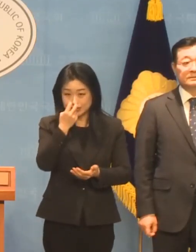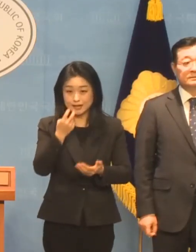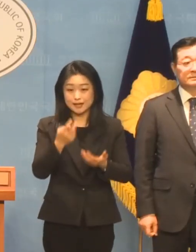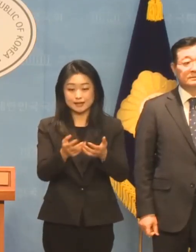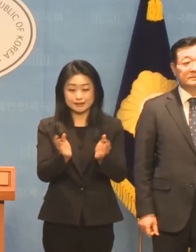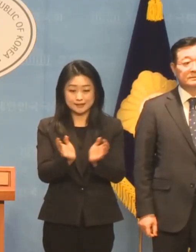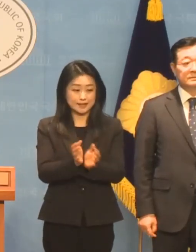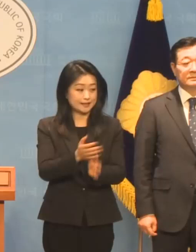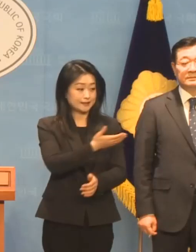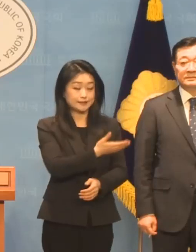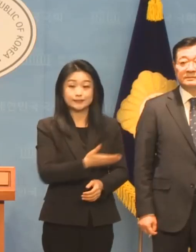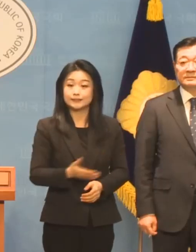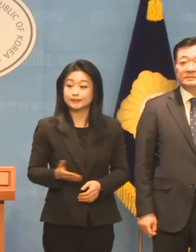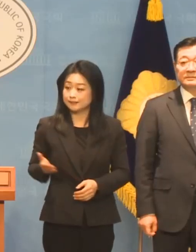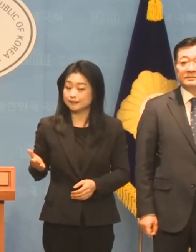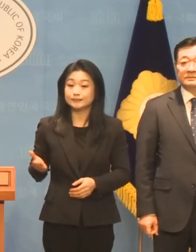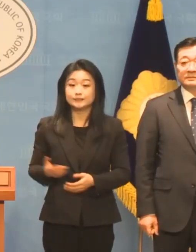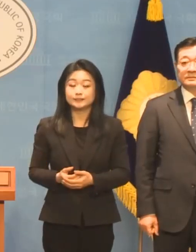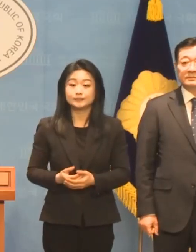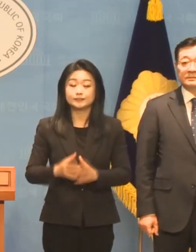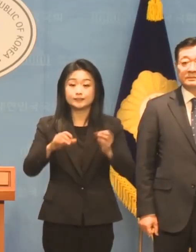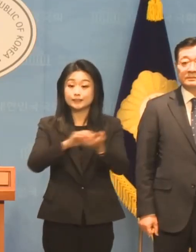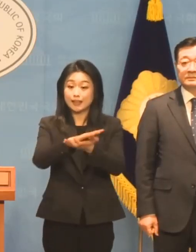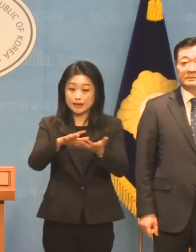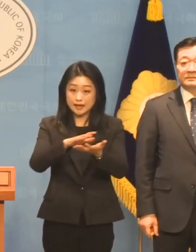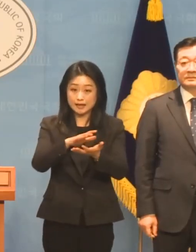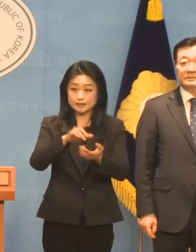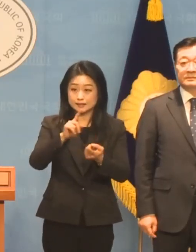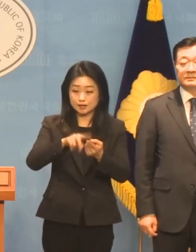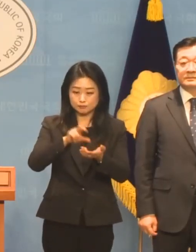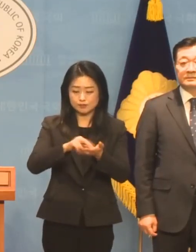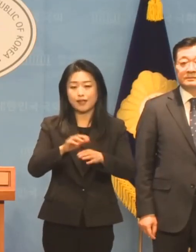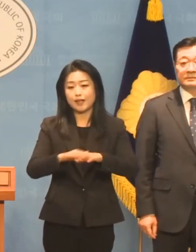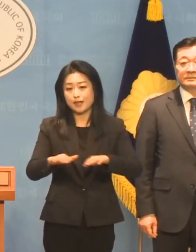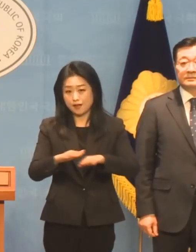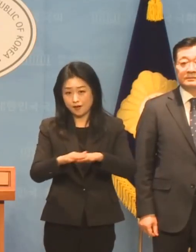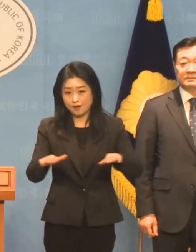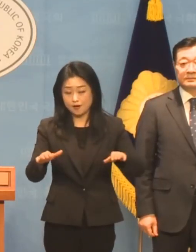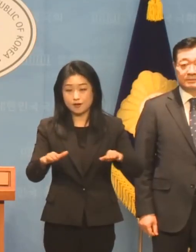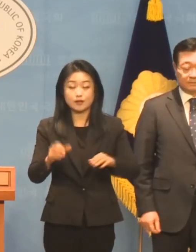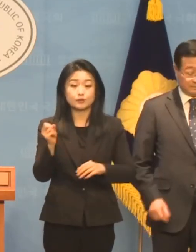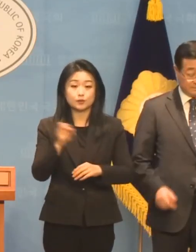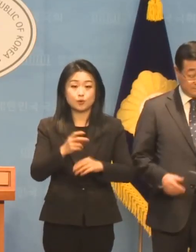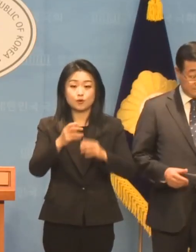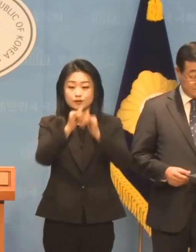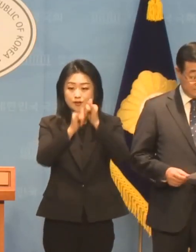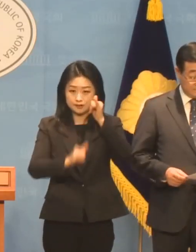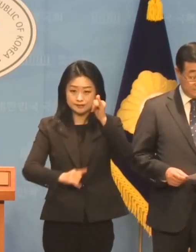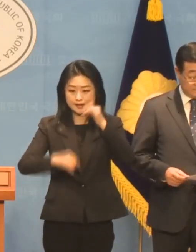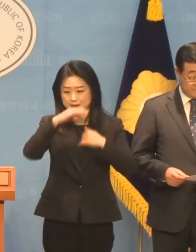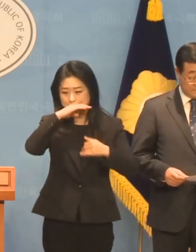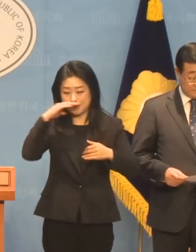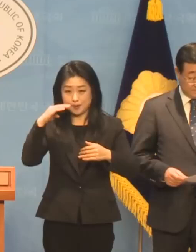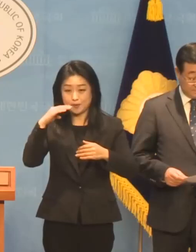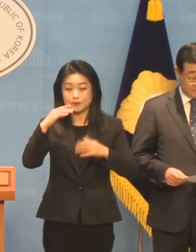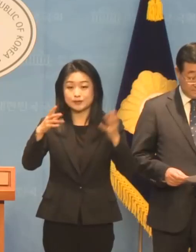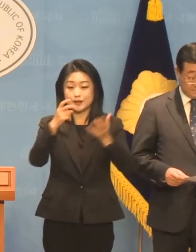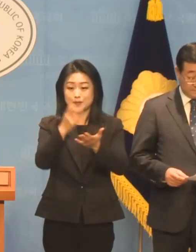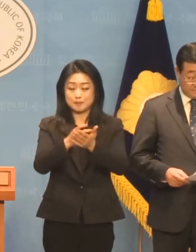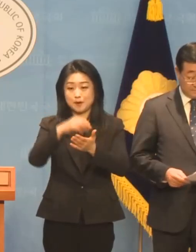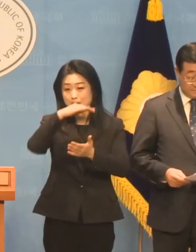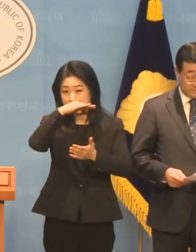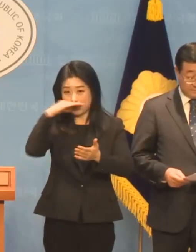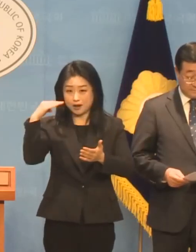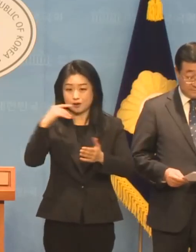국정조사 특별위원회는 내란을 신속하게 극복하고 대한민국 헌정질서와 민주주의를 바로 세워야